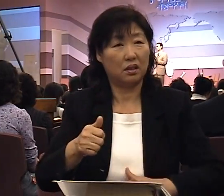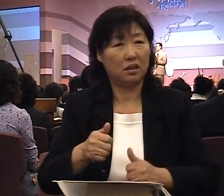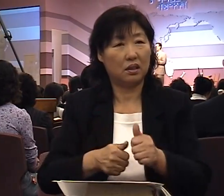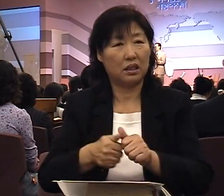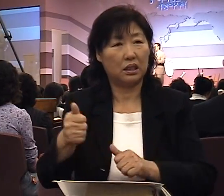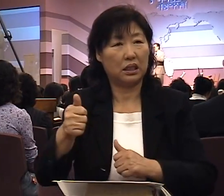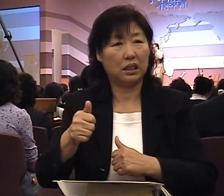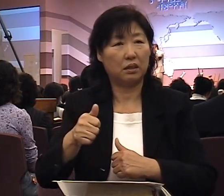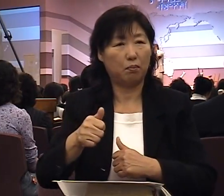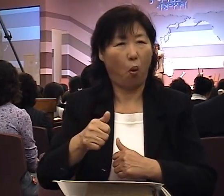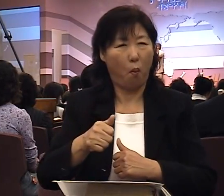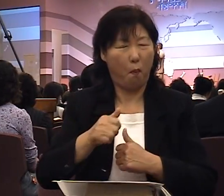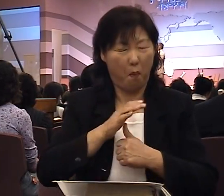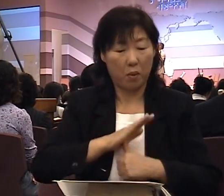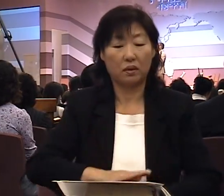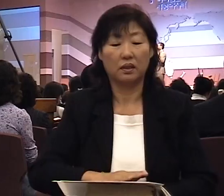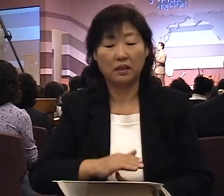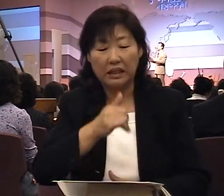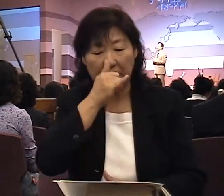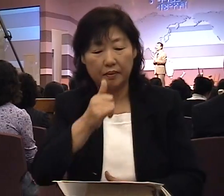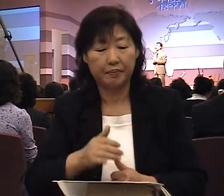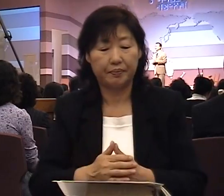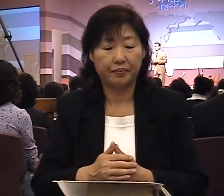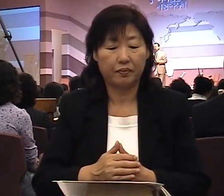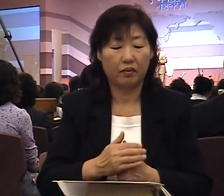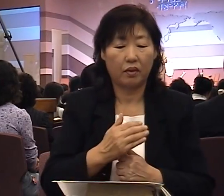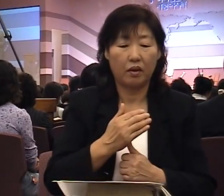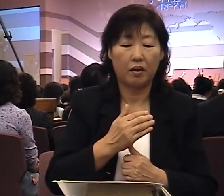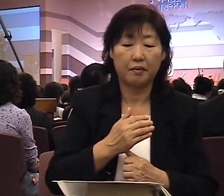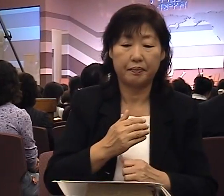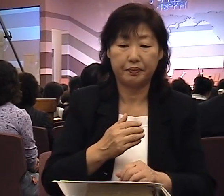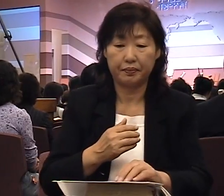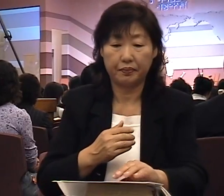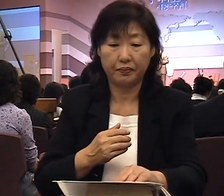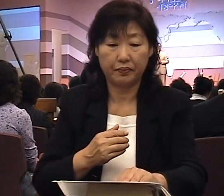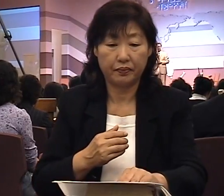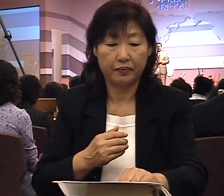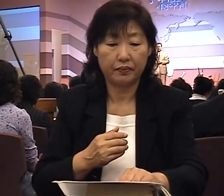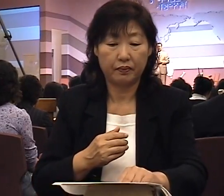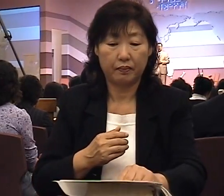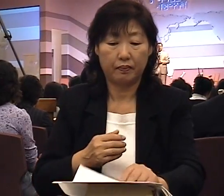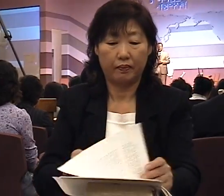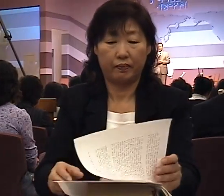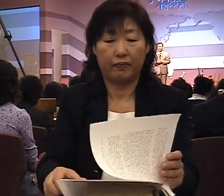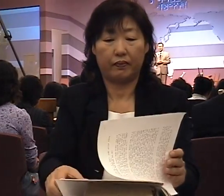사실을 믿었기 때문에 Not you but God이라고 그는 고백할 수 있었습니다.